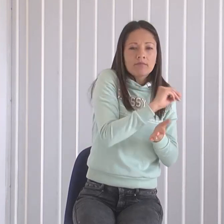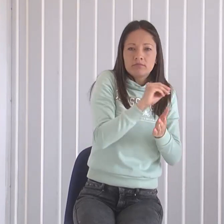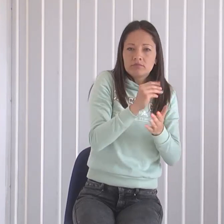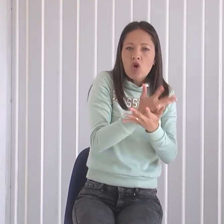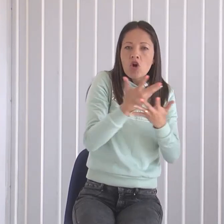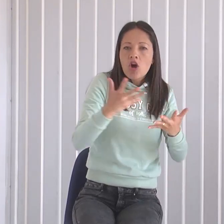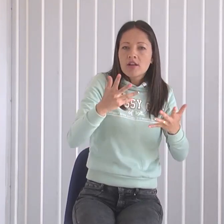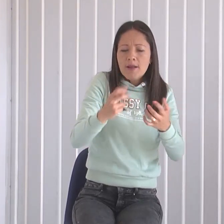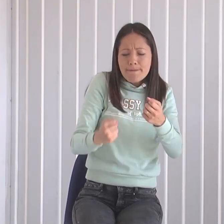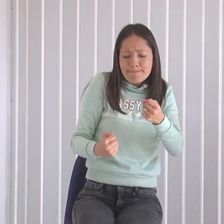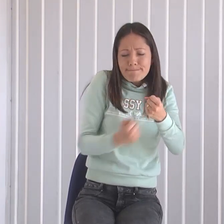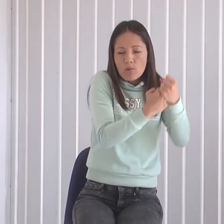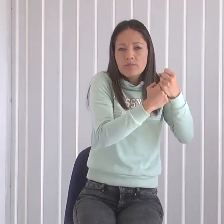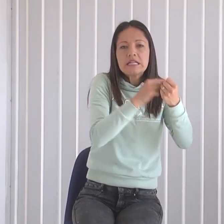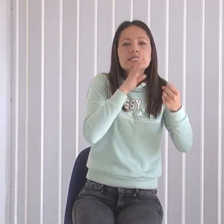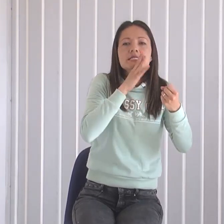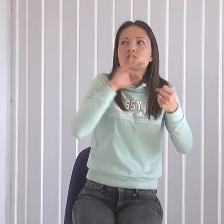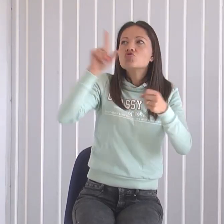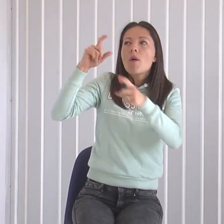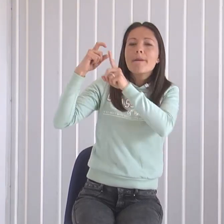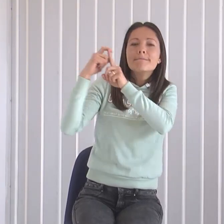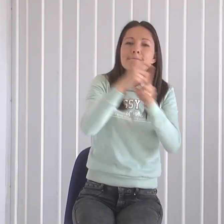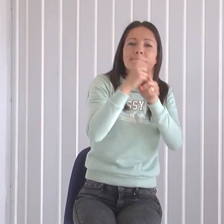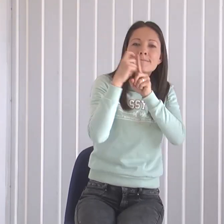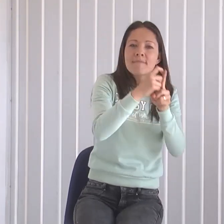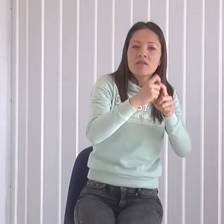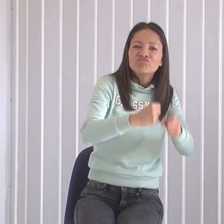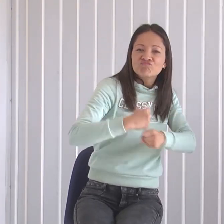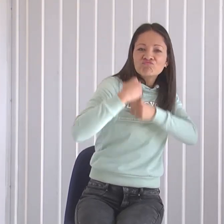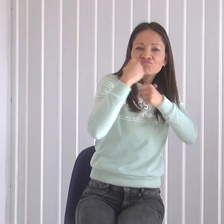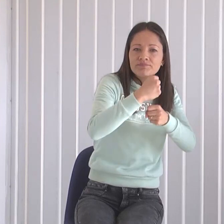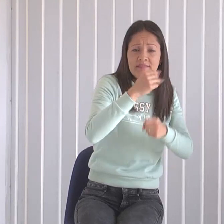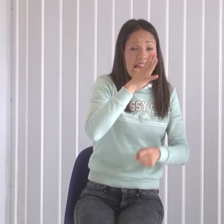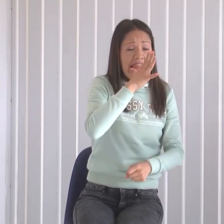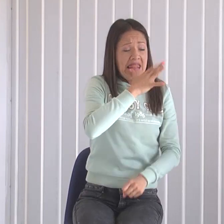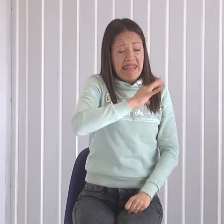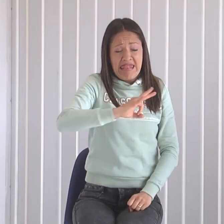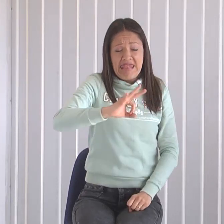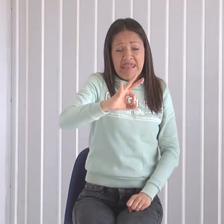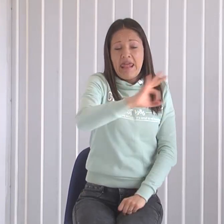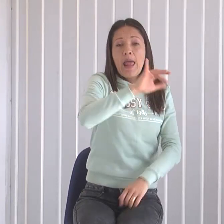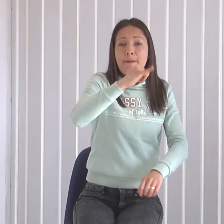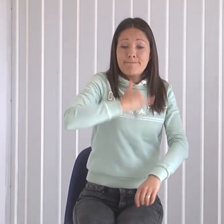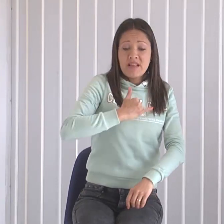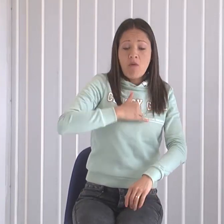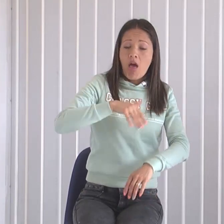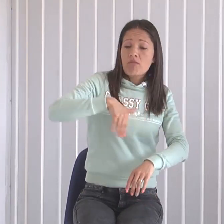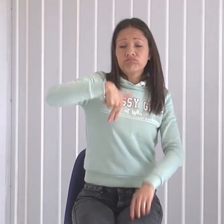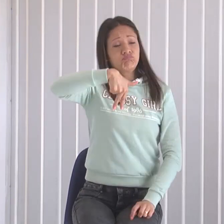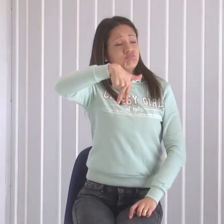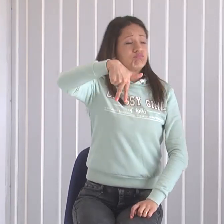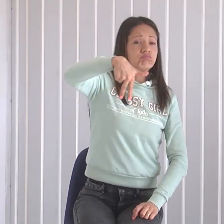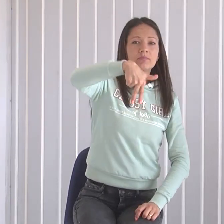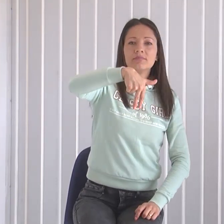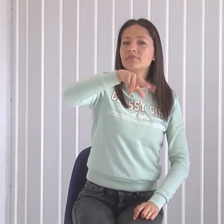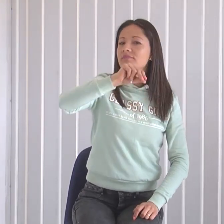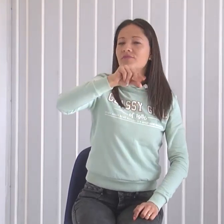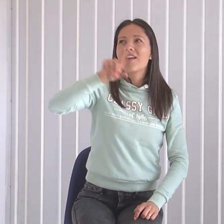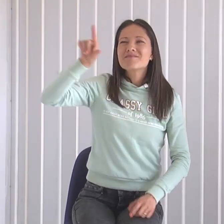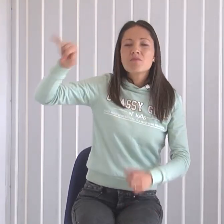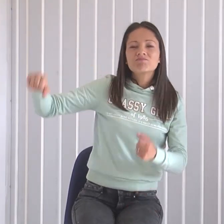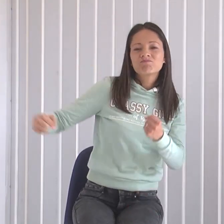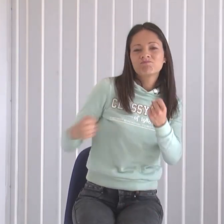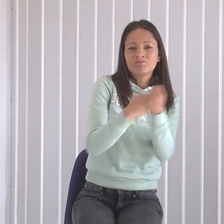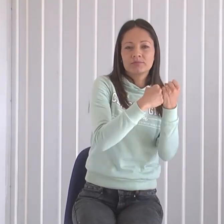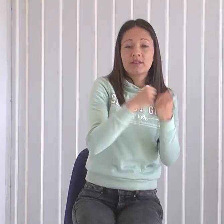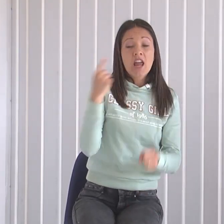palabra. Nada se sostiene por sí mismo. Lo único que se sostiene y vive por sí mismo